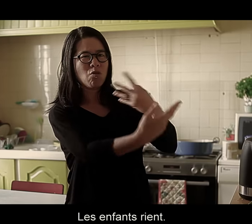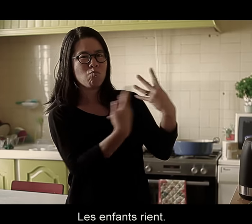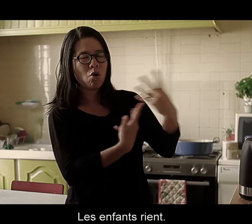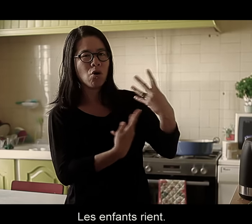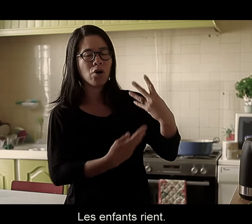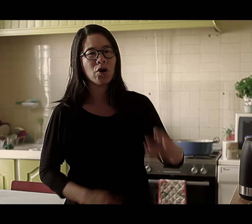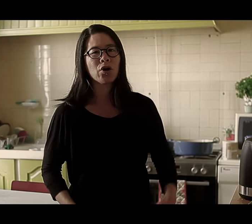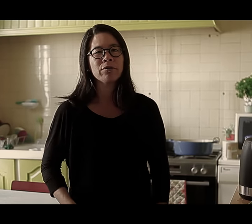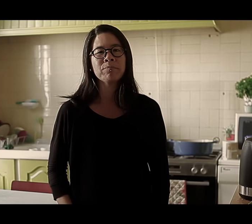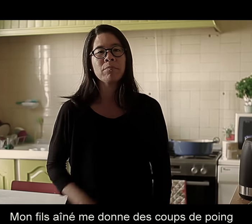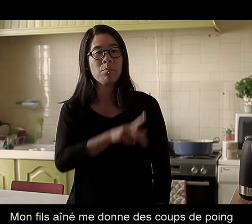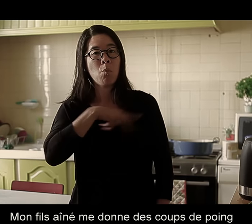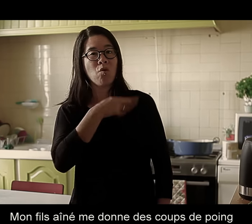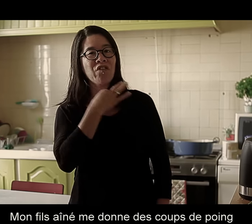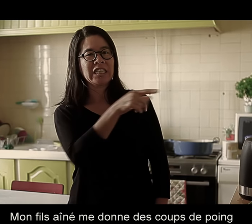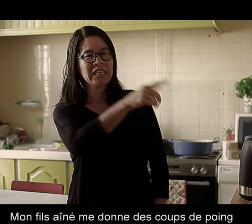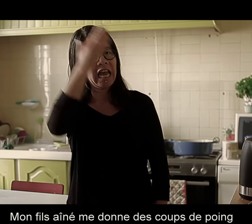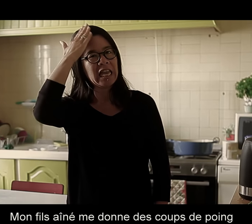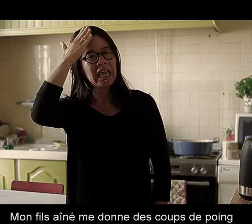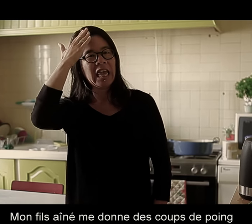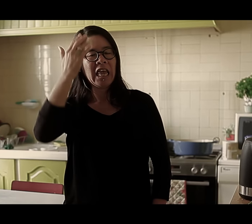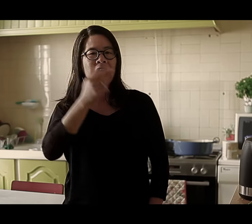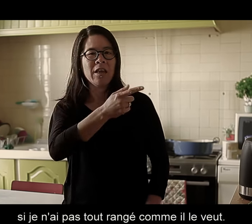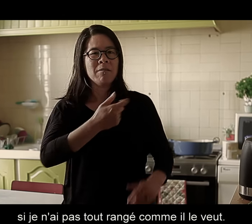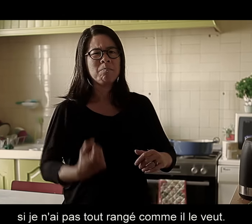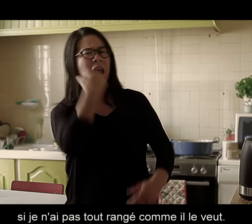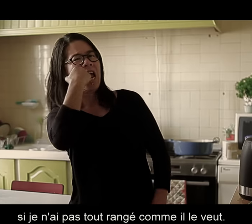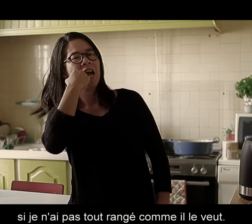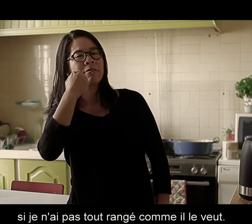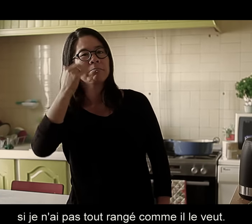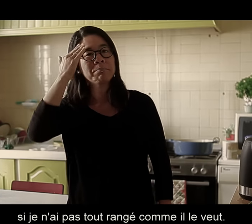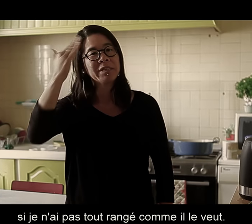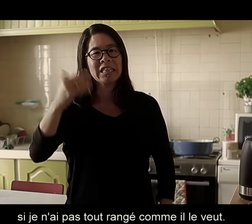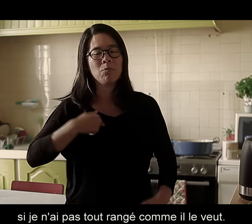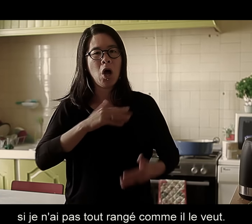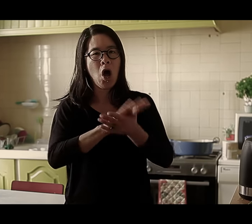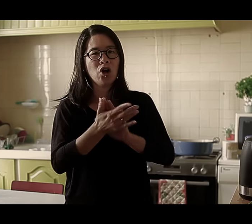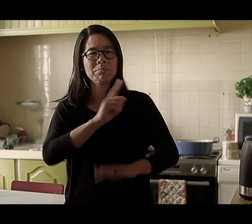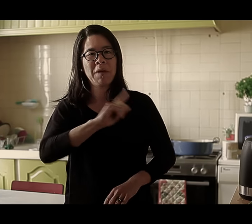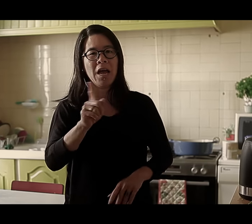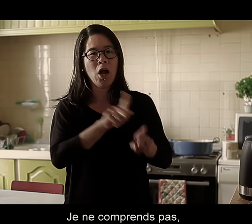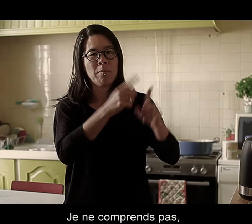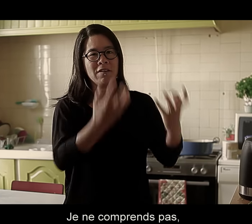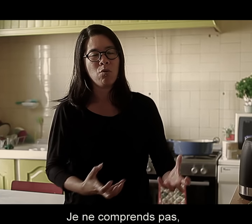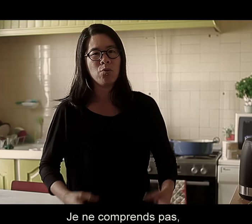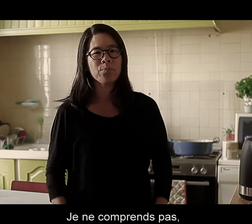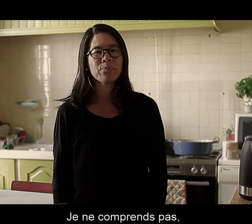rient. Mon fils aîné me donne des coups de poing si je n'ai pas tout rangé comme il le veut. Je ne comprends